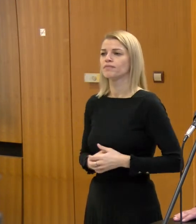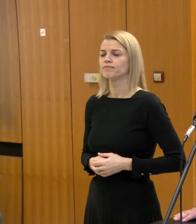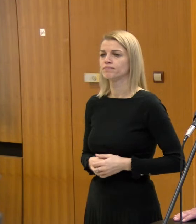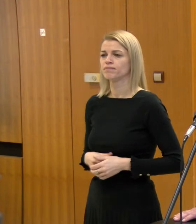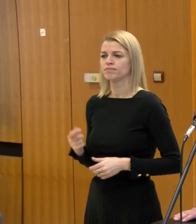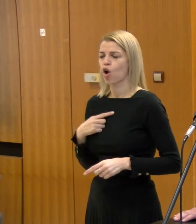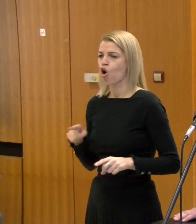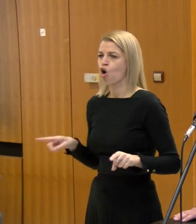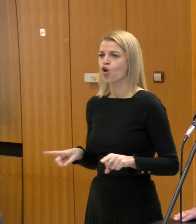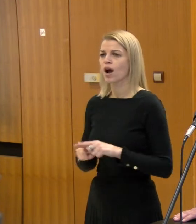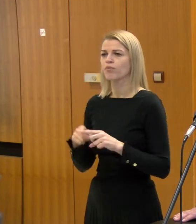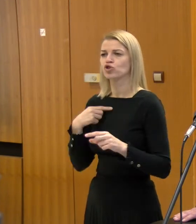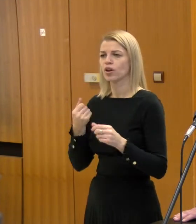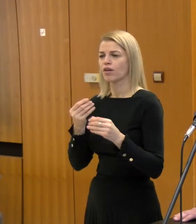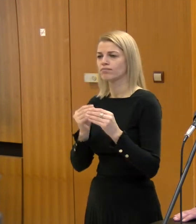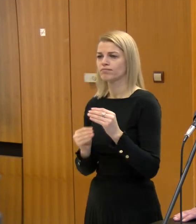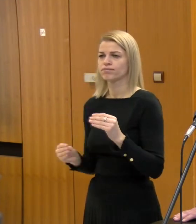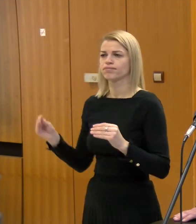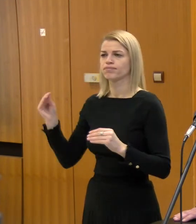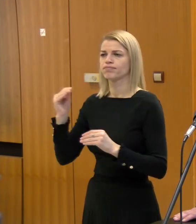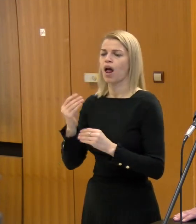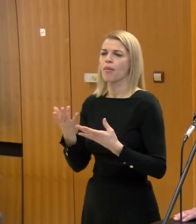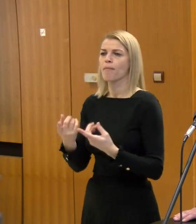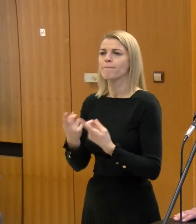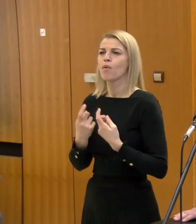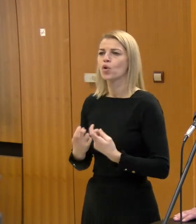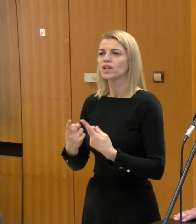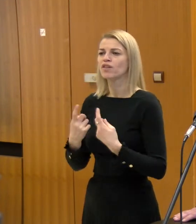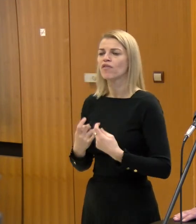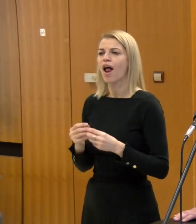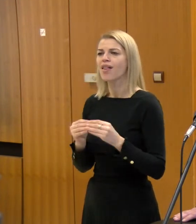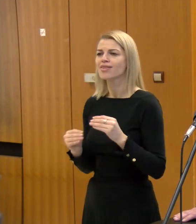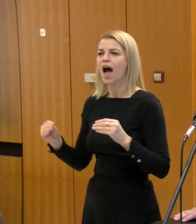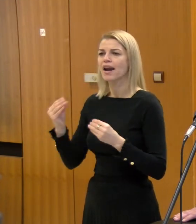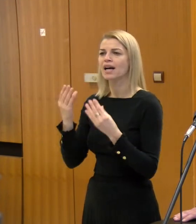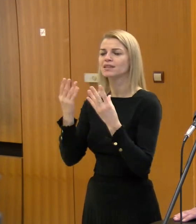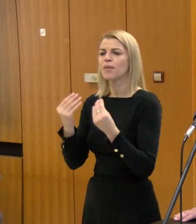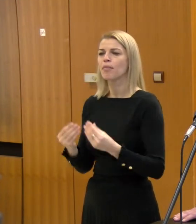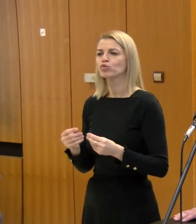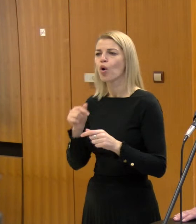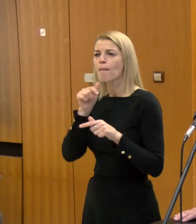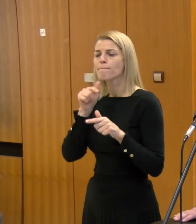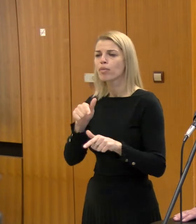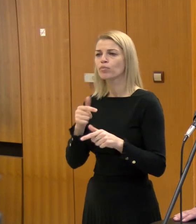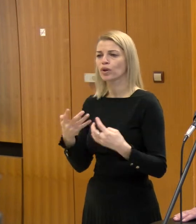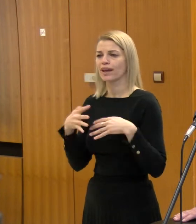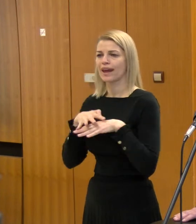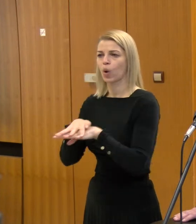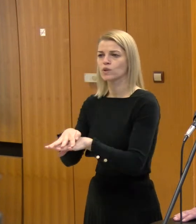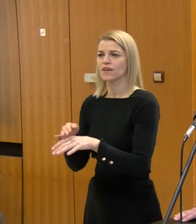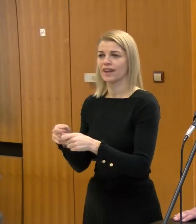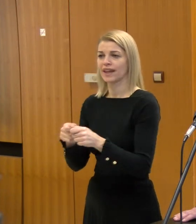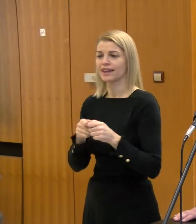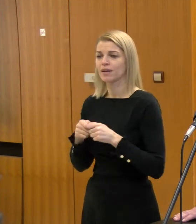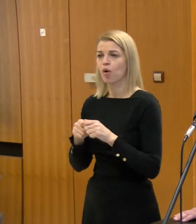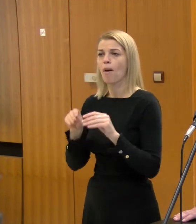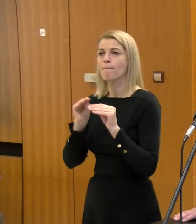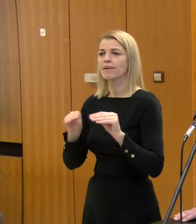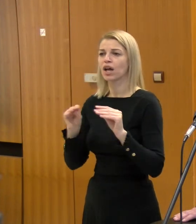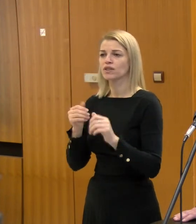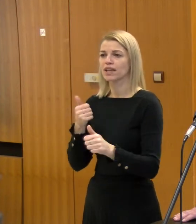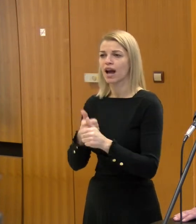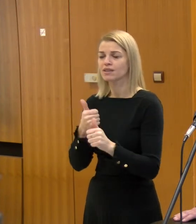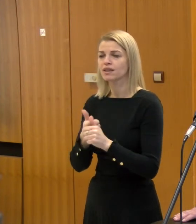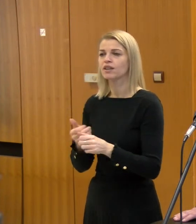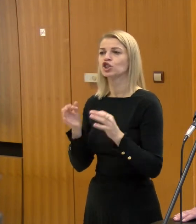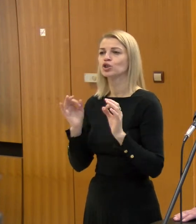Okamžite by som zväčšil, teda motivoval nárast počtu podporných inkluzívnych tímov, pedagogických